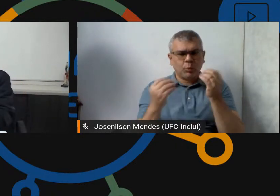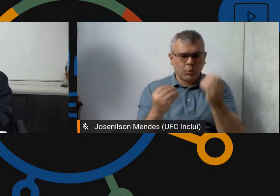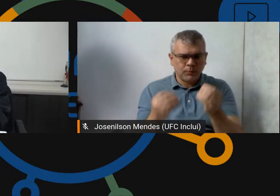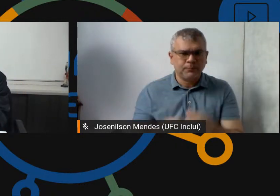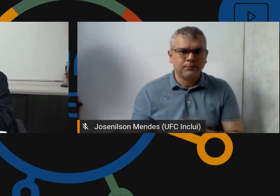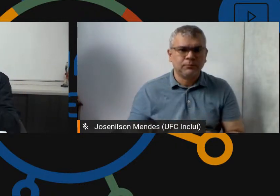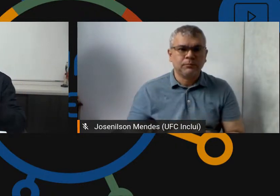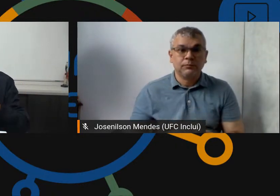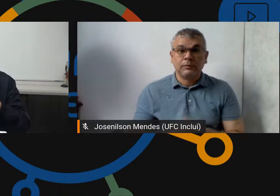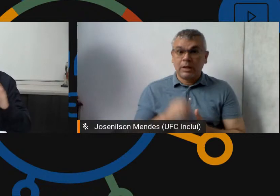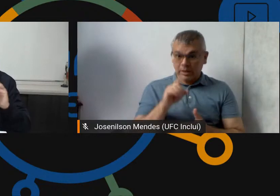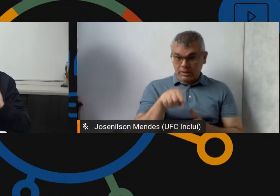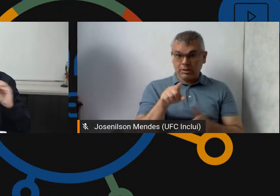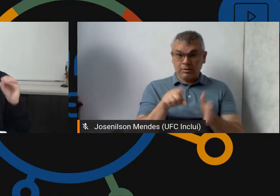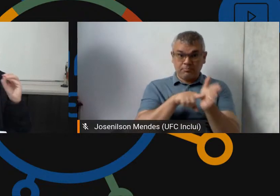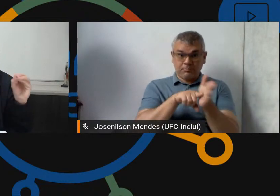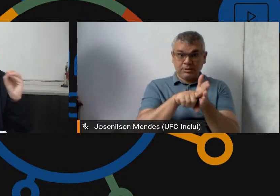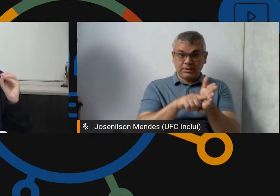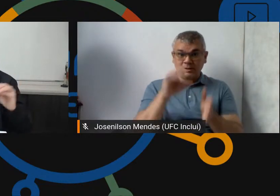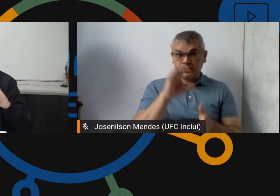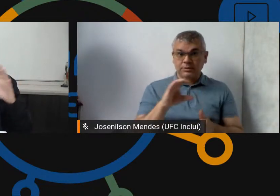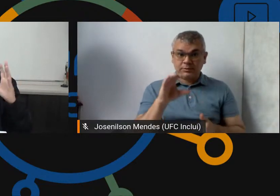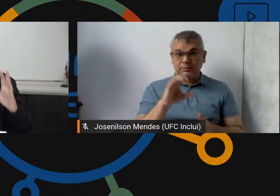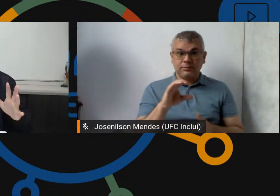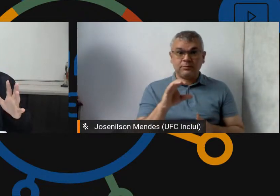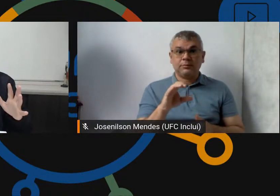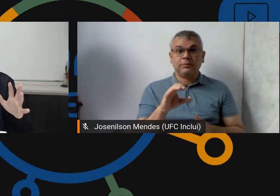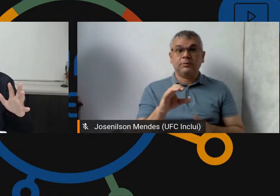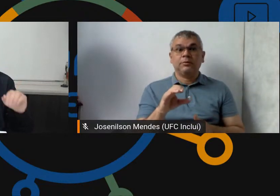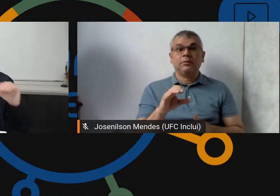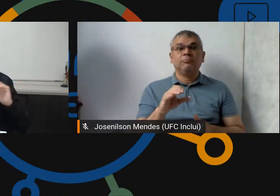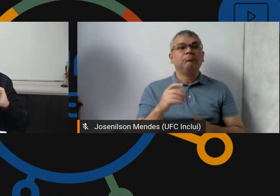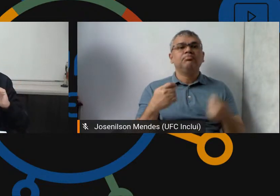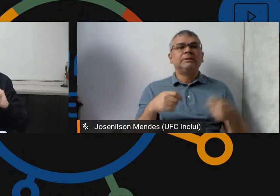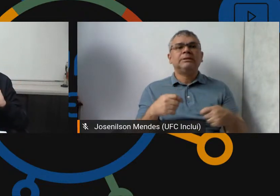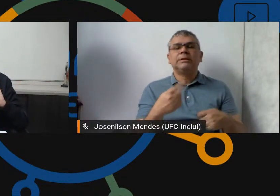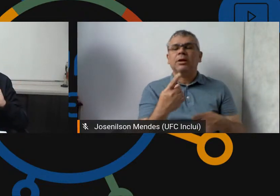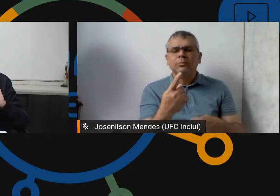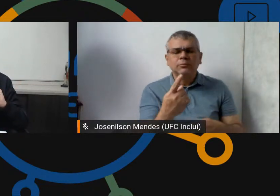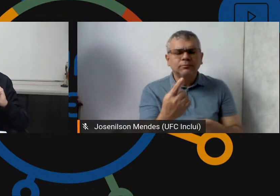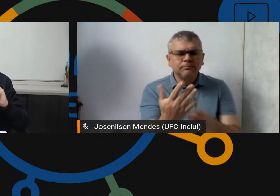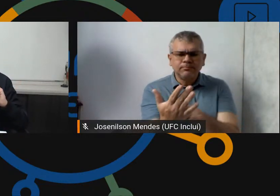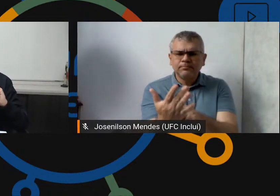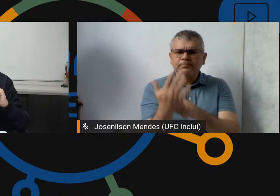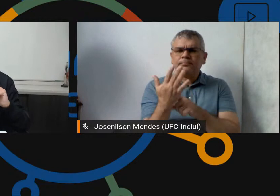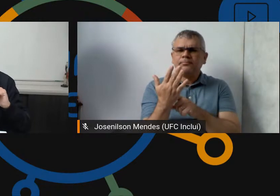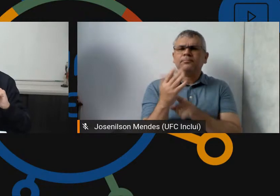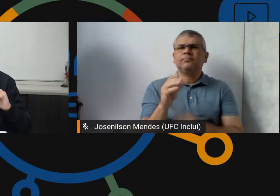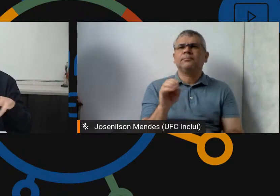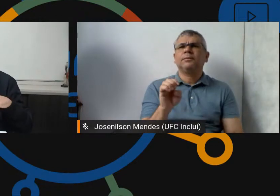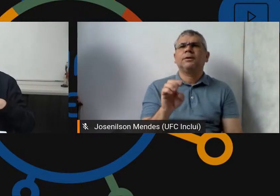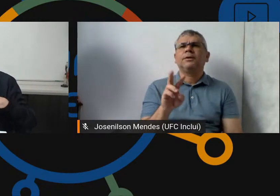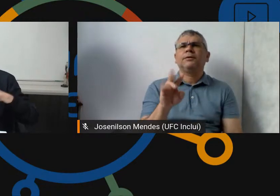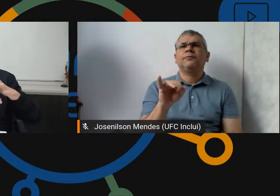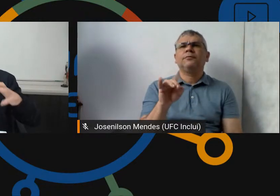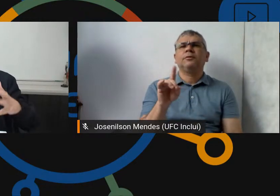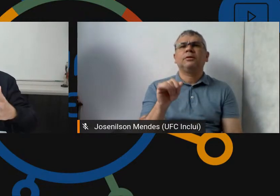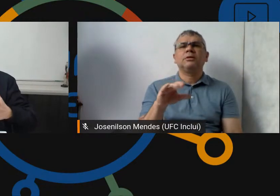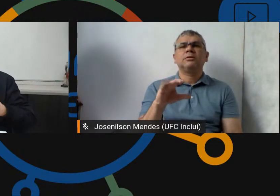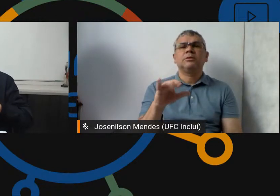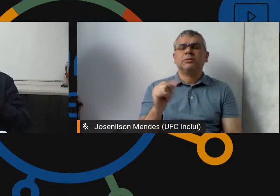uma pesquisa científica, você tem que ter algum tipo de evidência ali no meio. As evidências não determinam as conclusões, mas elas